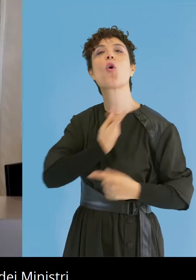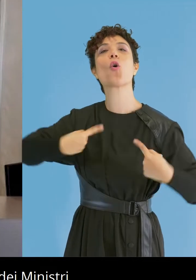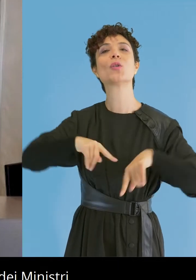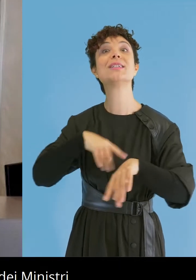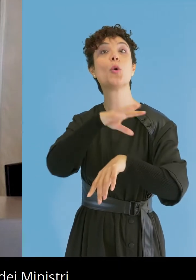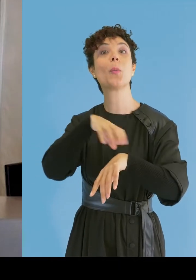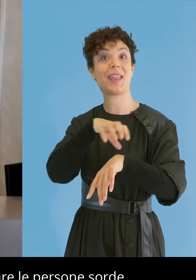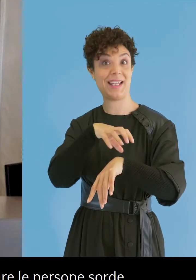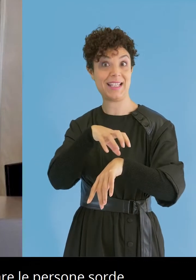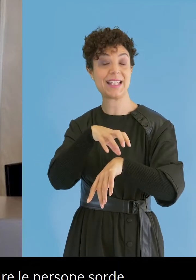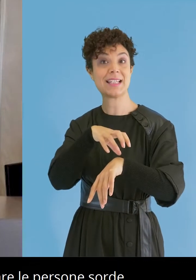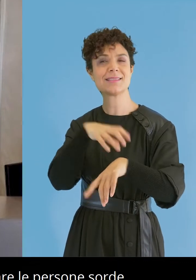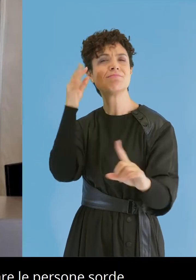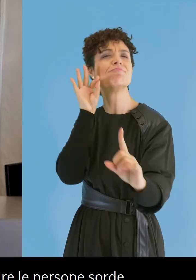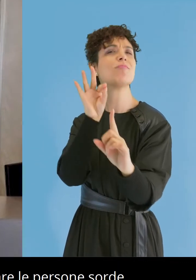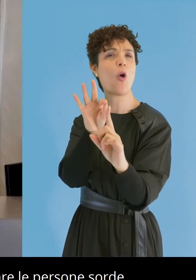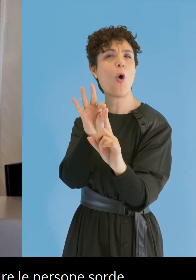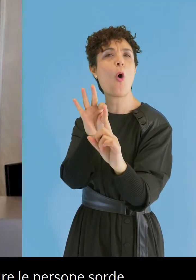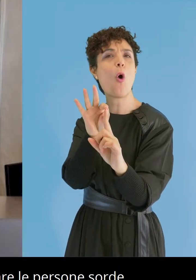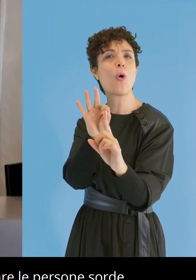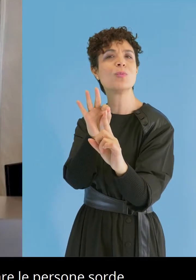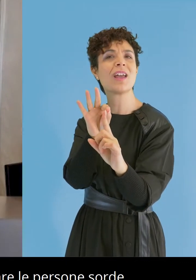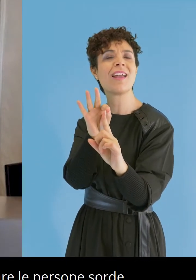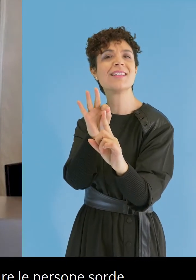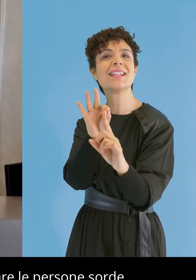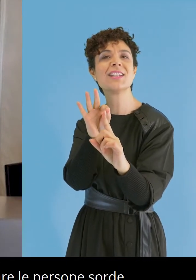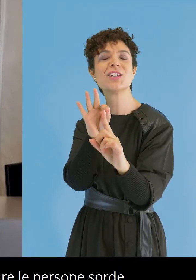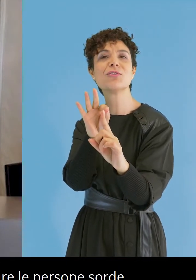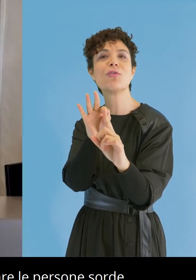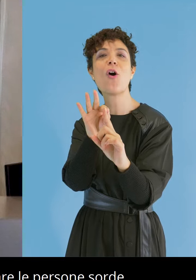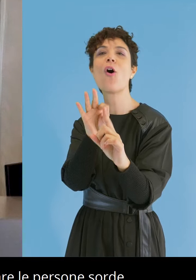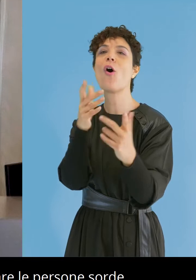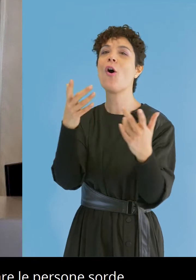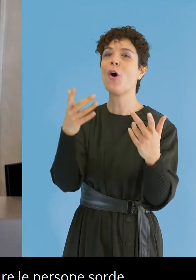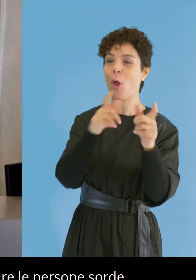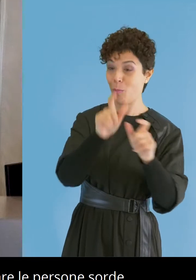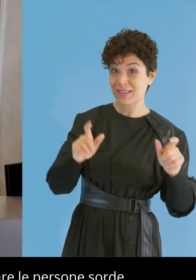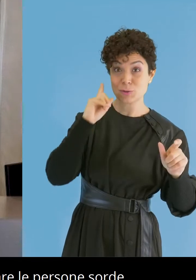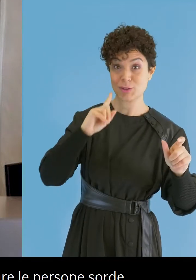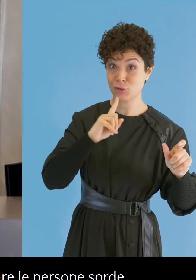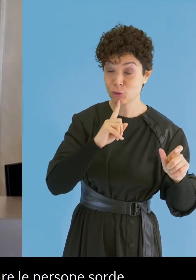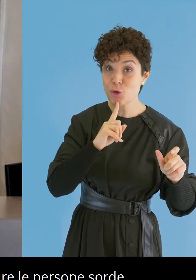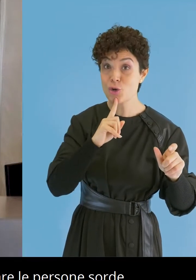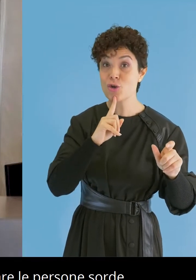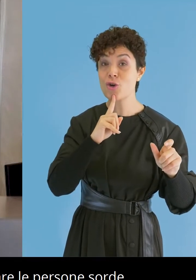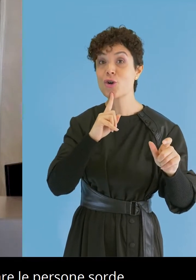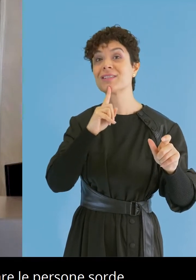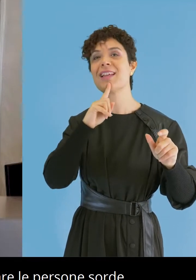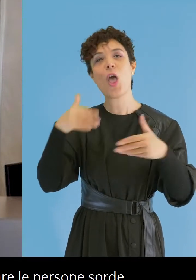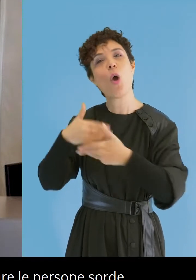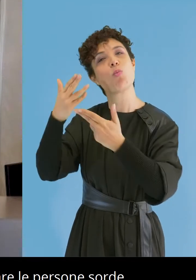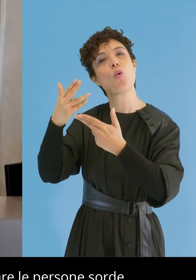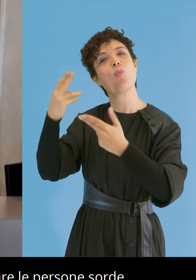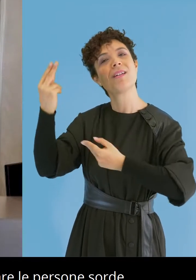Consiglio dei Ministri per trovare delle soluzioni per supportare le